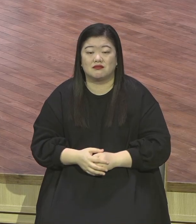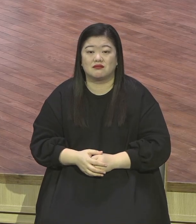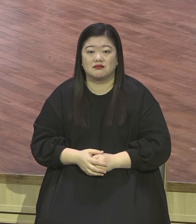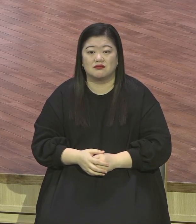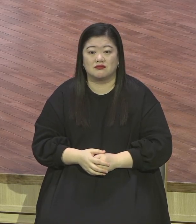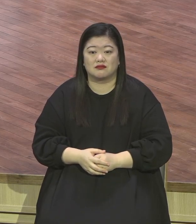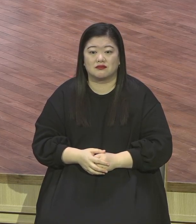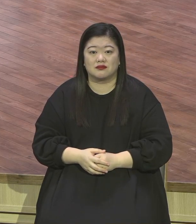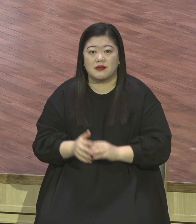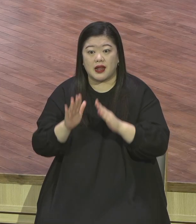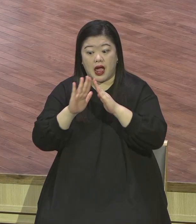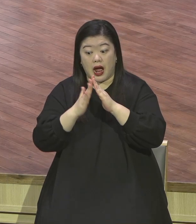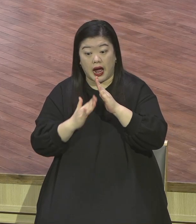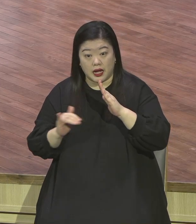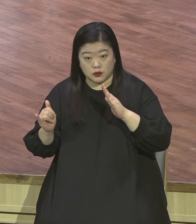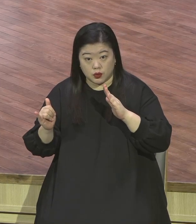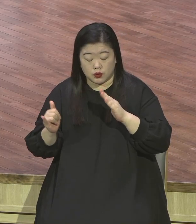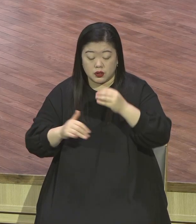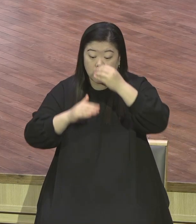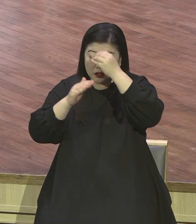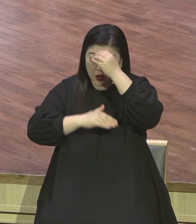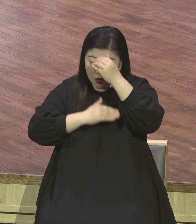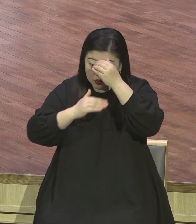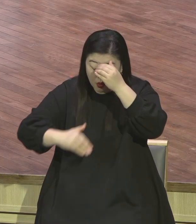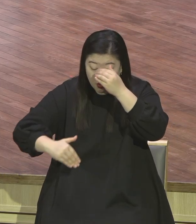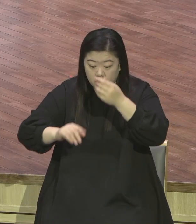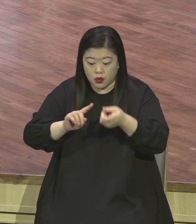가족끼리, 성도끼리 그러면 어떻게 살겠어요?